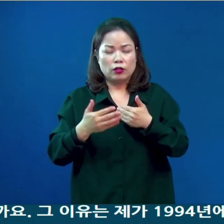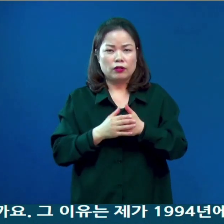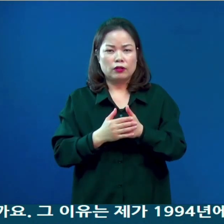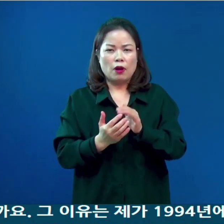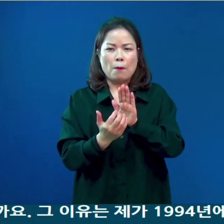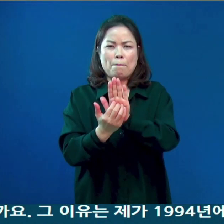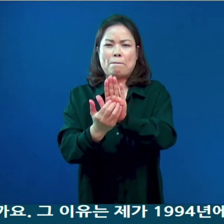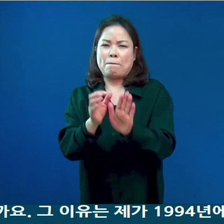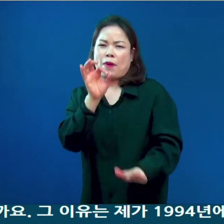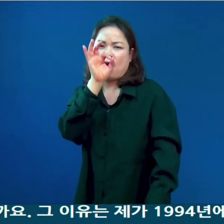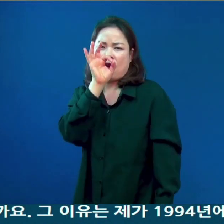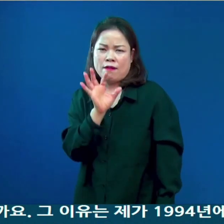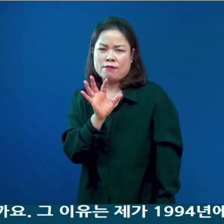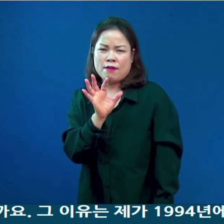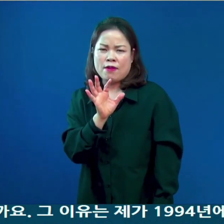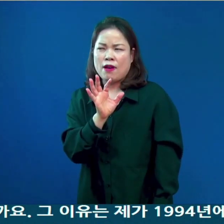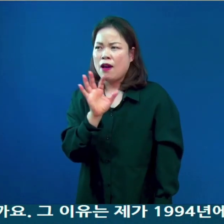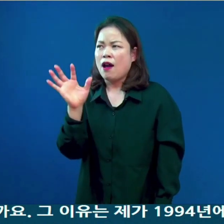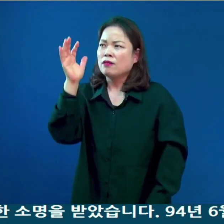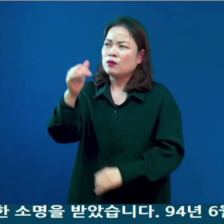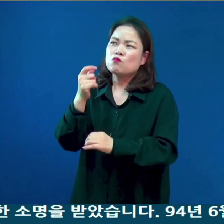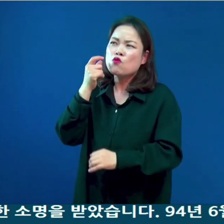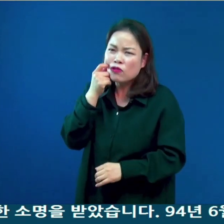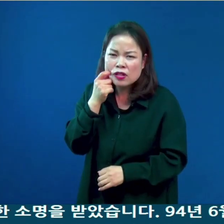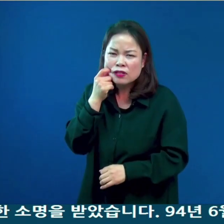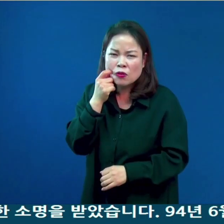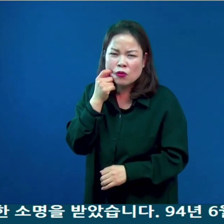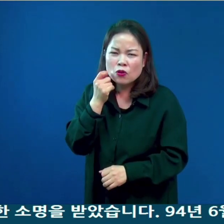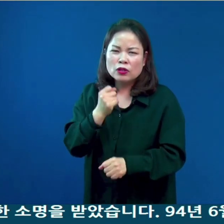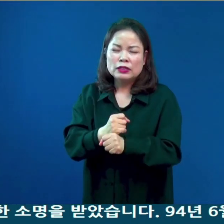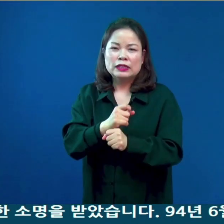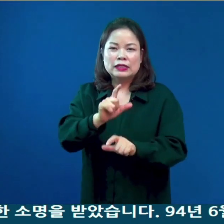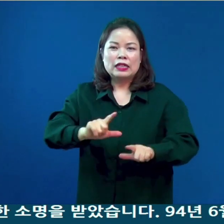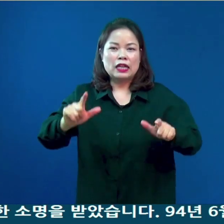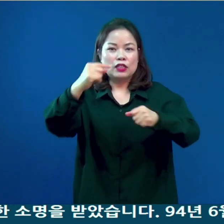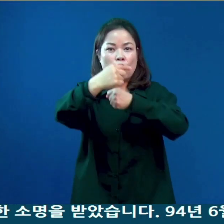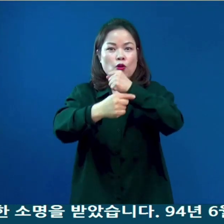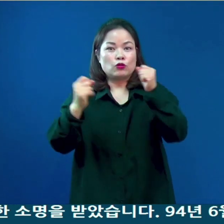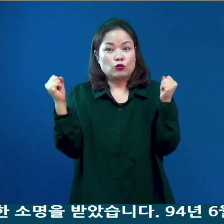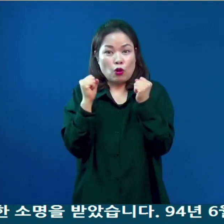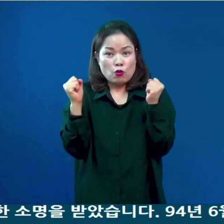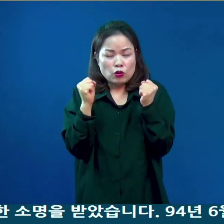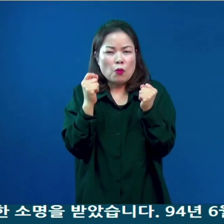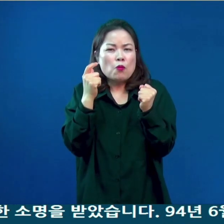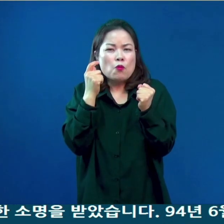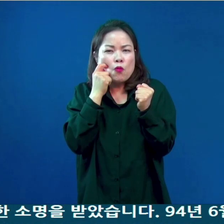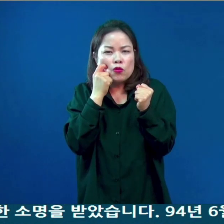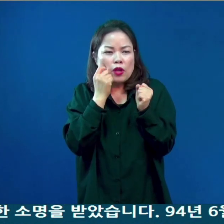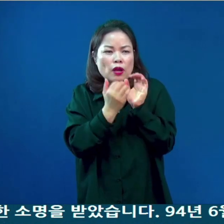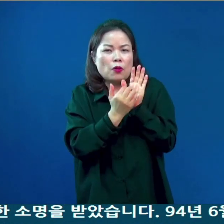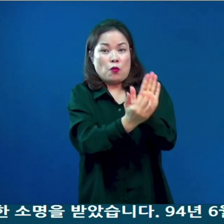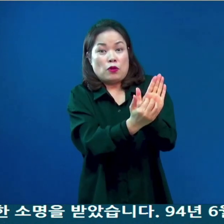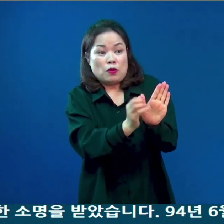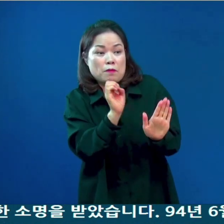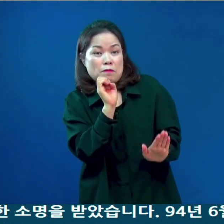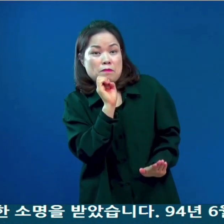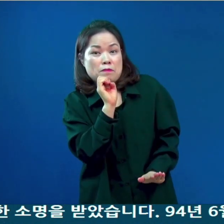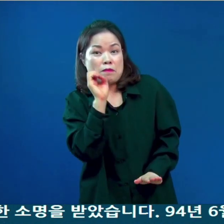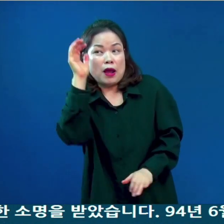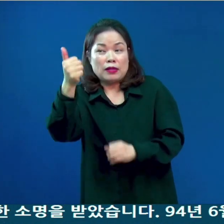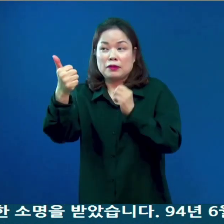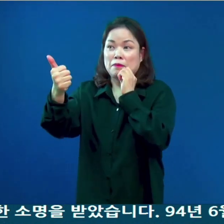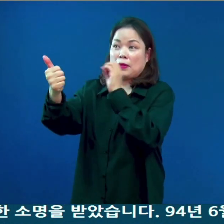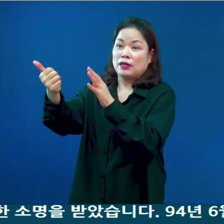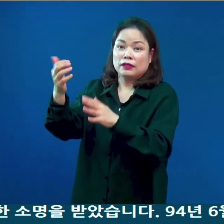수가 없어서 하나님 제가 못하겠습니다. 이미 그해 겨울에 제가 못하겠다고 말씀을 드렸는데